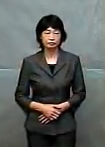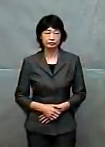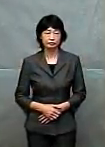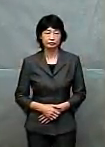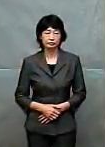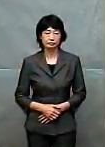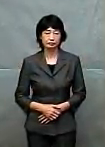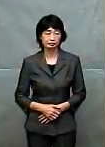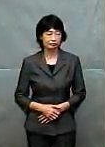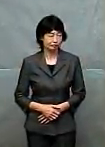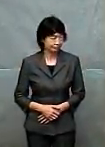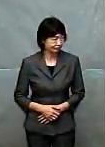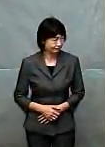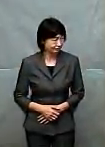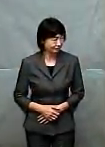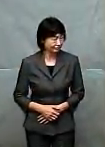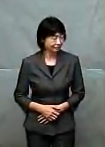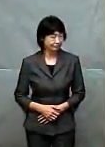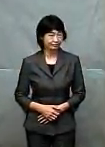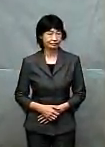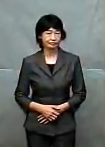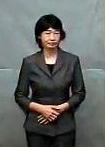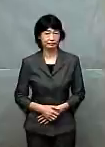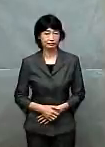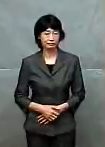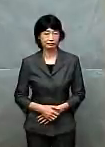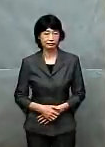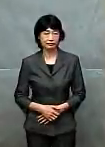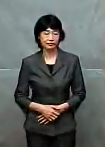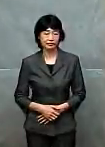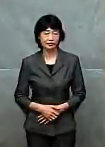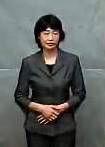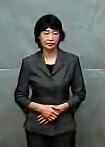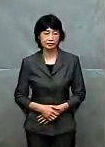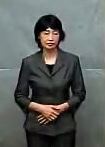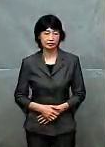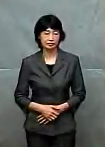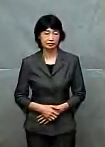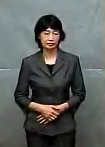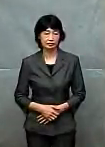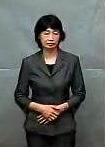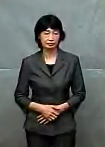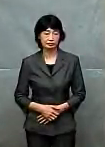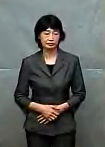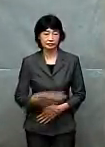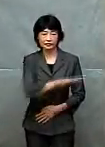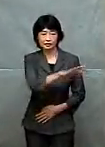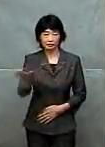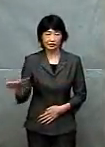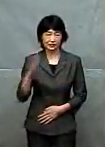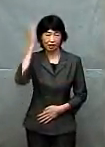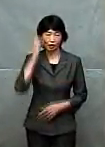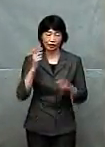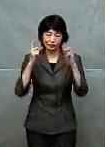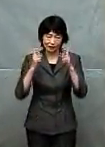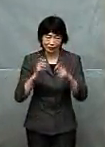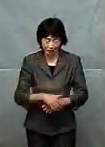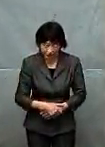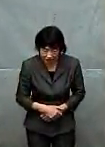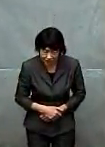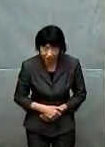おはようございます。あ、失礼しました。 あ、どうぞ、 はい、お願いします。 はい、皆さんおはようございます